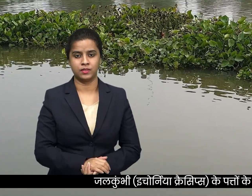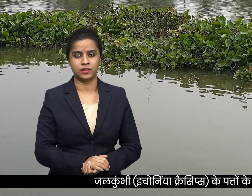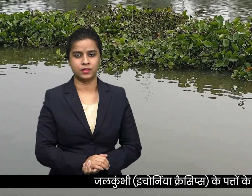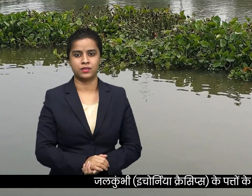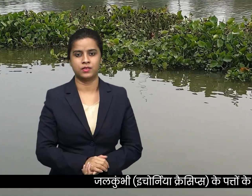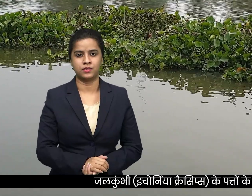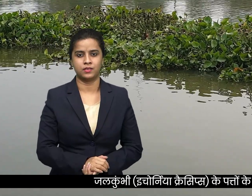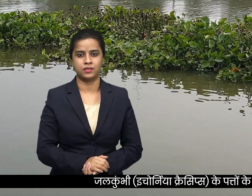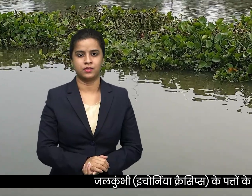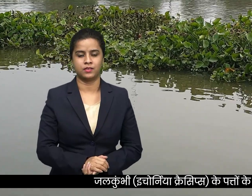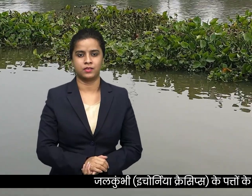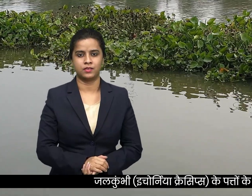कैसिप्स के पत्तों के